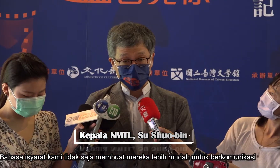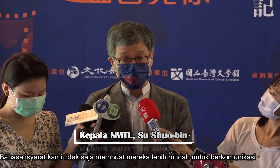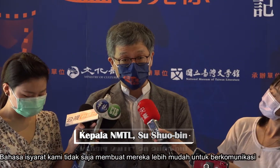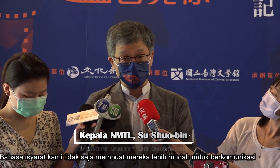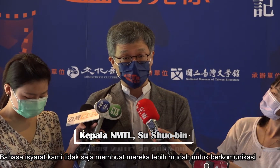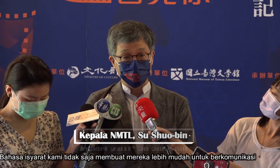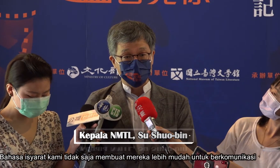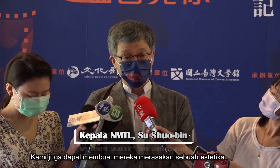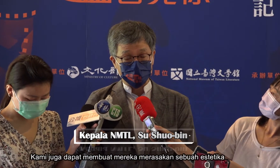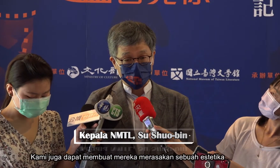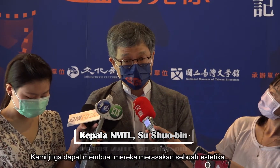popincourt sesungguhnya